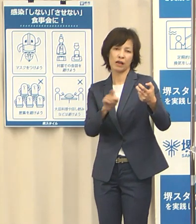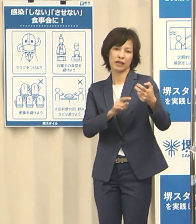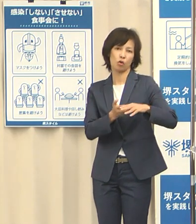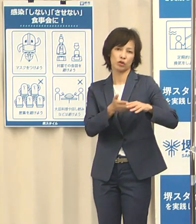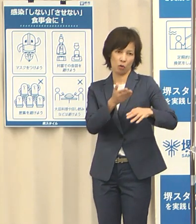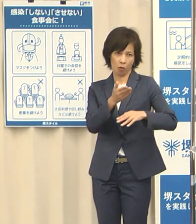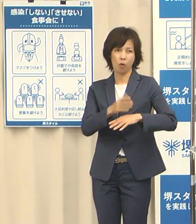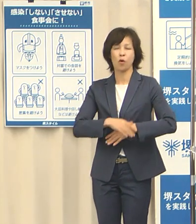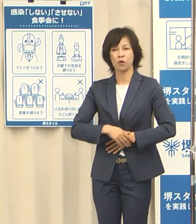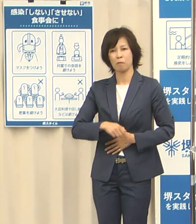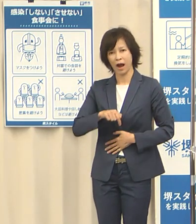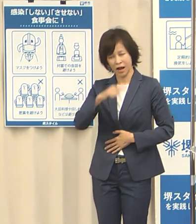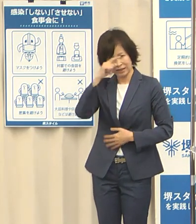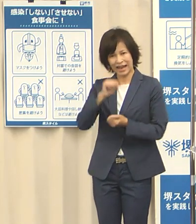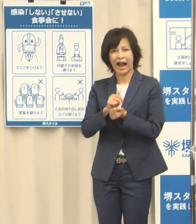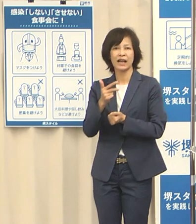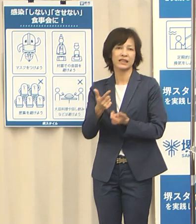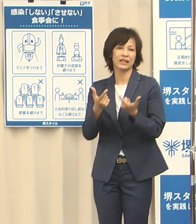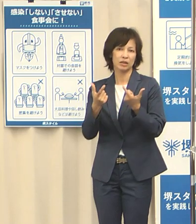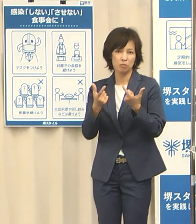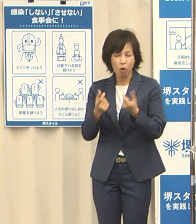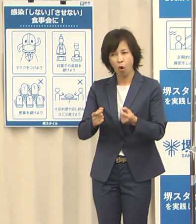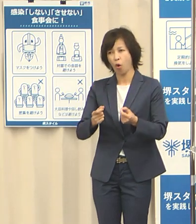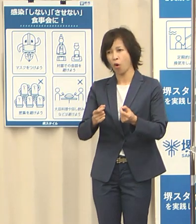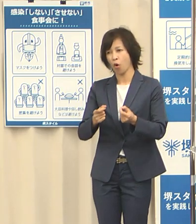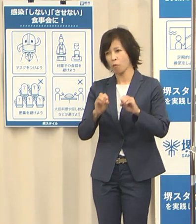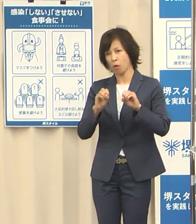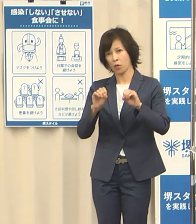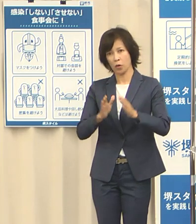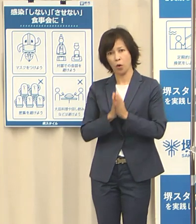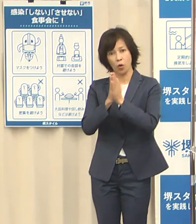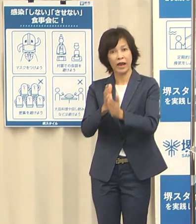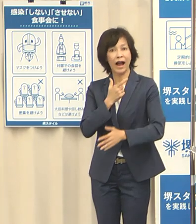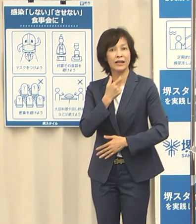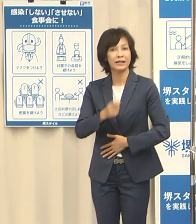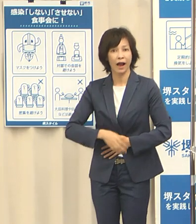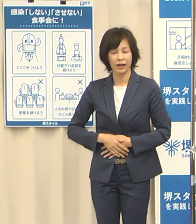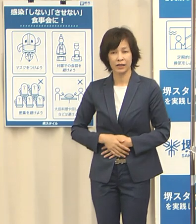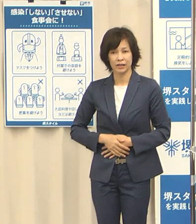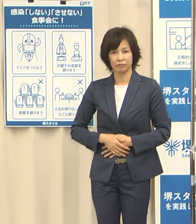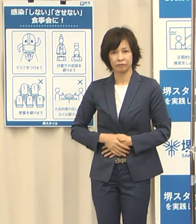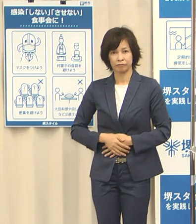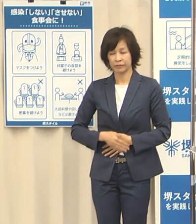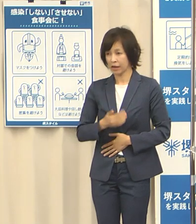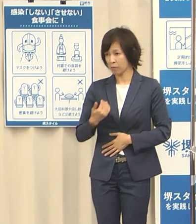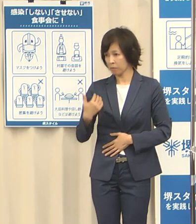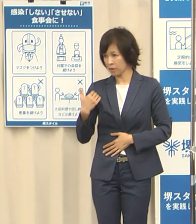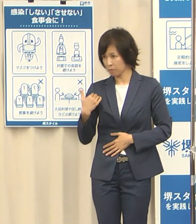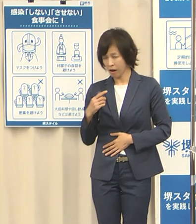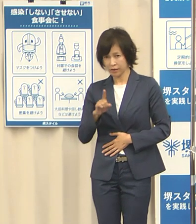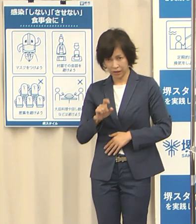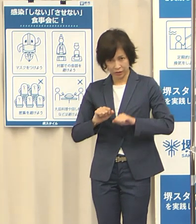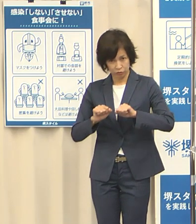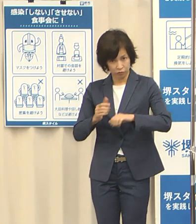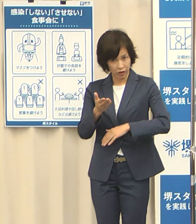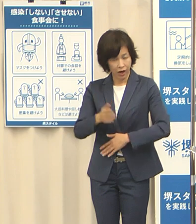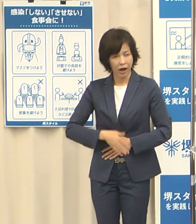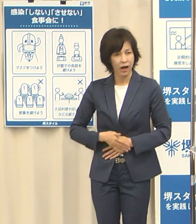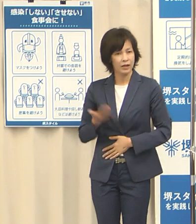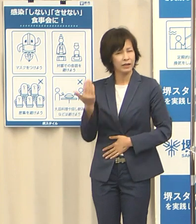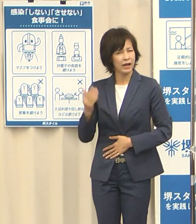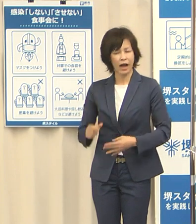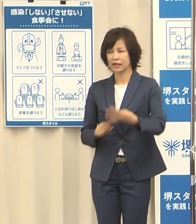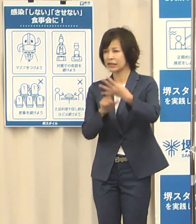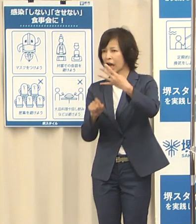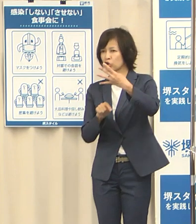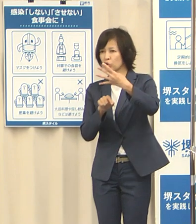たい、要請していきたいと考えています。そして堺市がじゃあ何を行うかということです。前回4月の